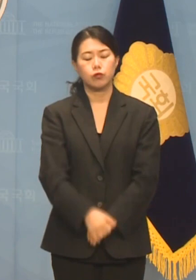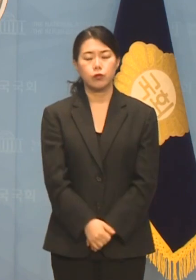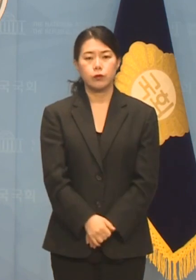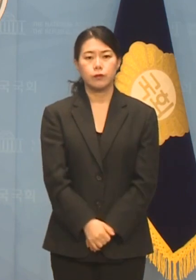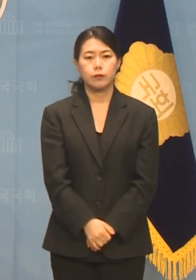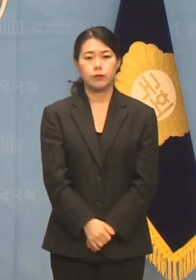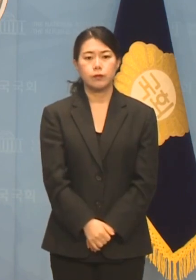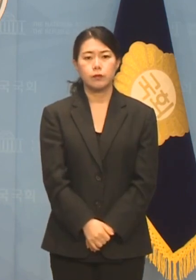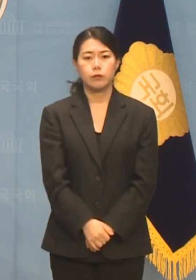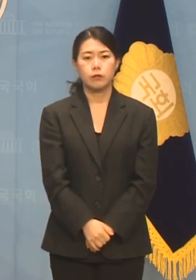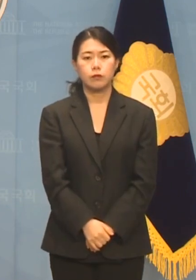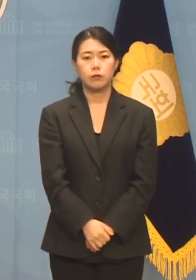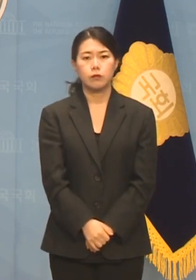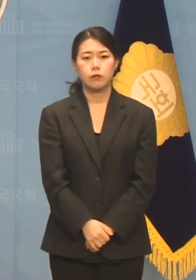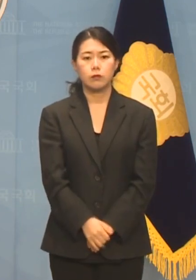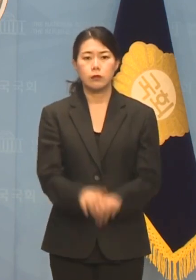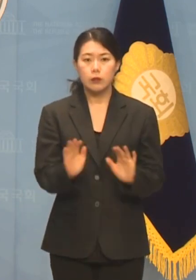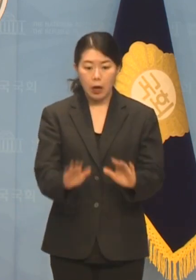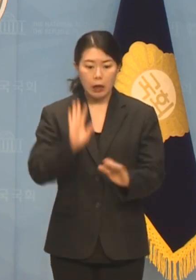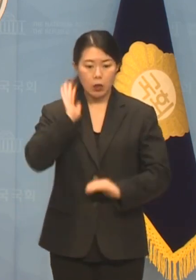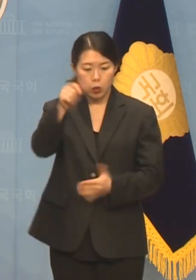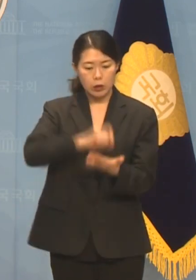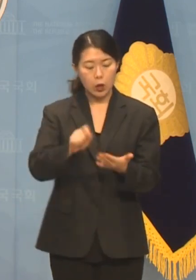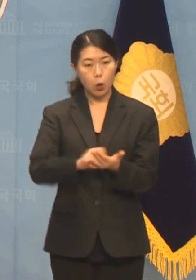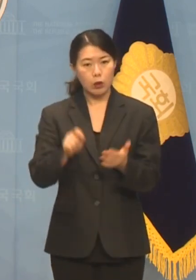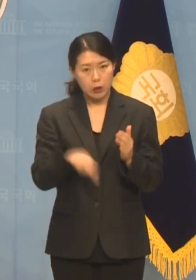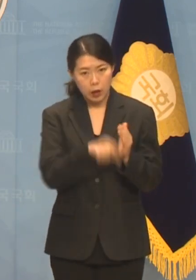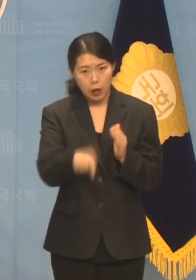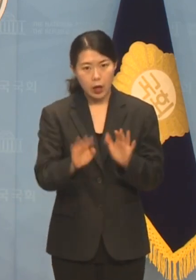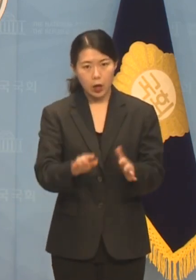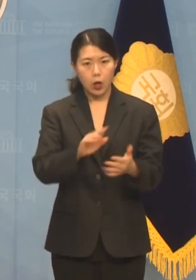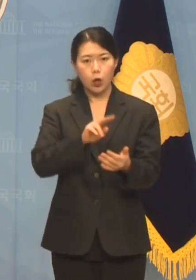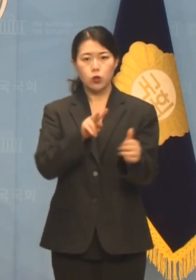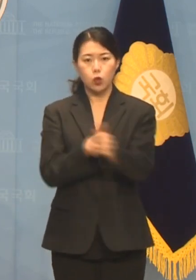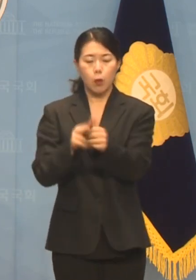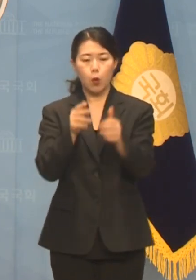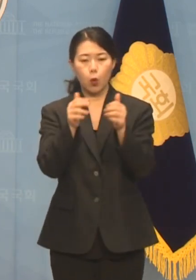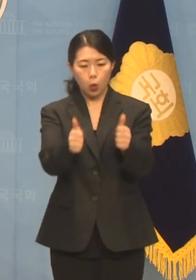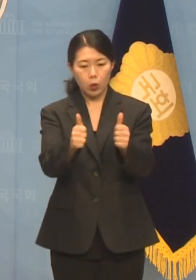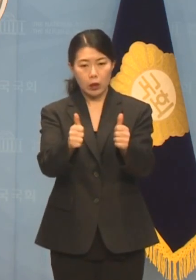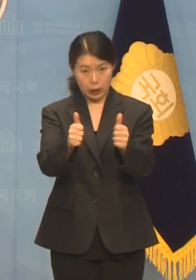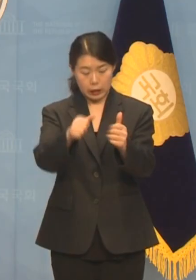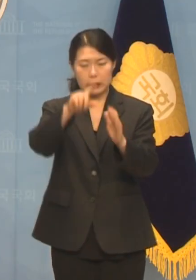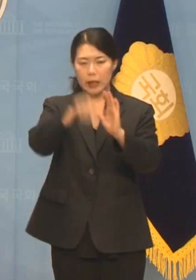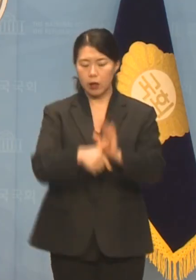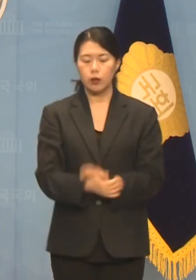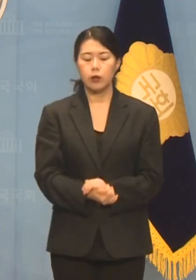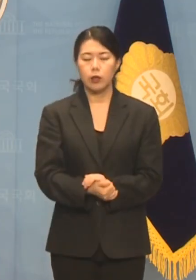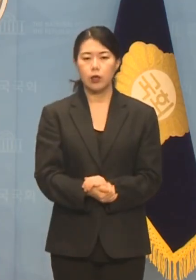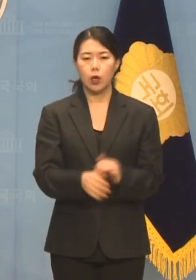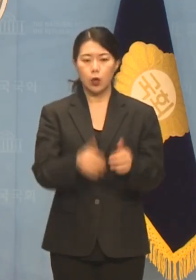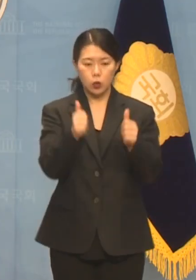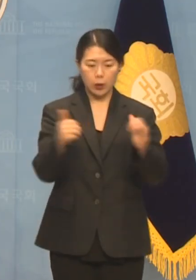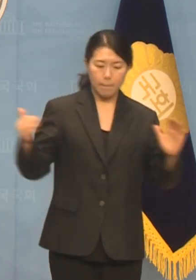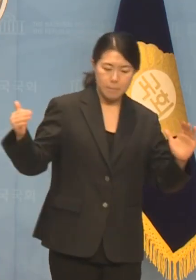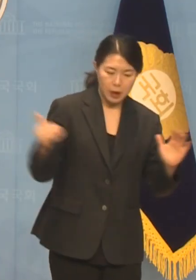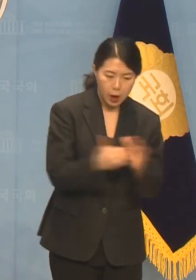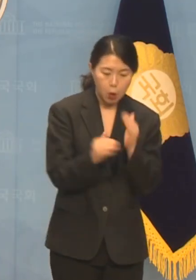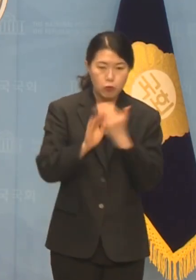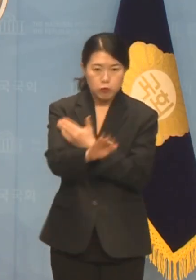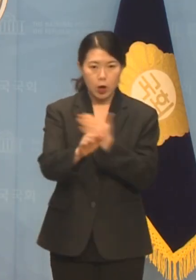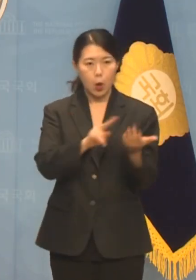중입니다. 이에 대통령 기록물이 정보공개 소송의 대상일 경우에는 소송이 마무리되고